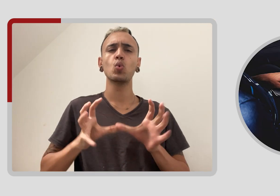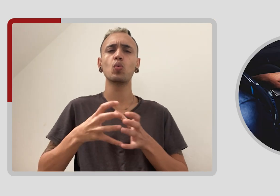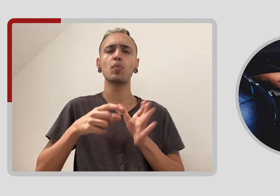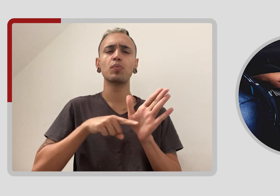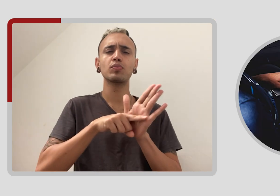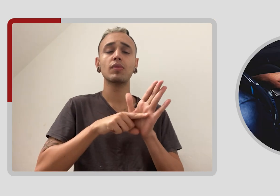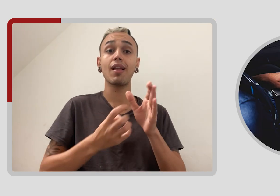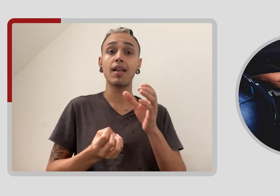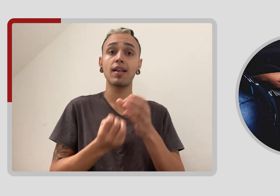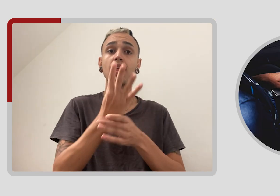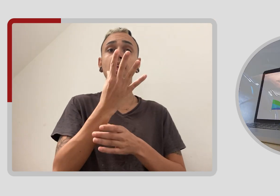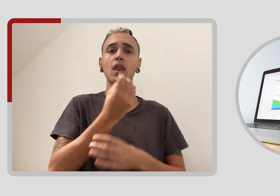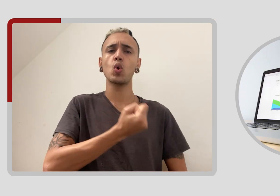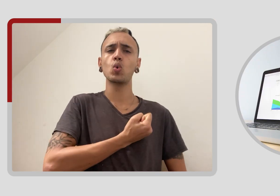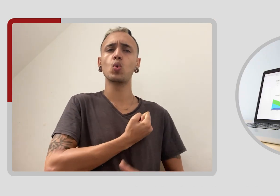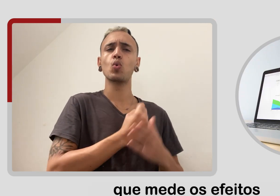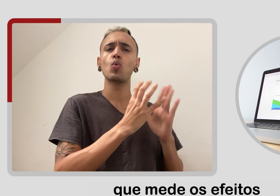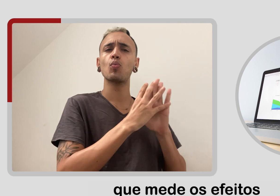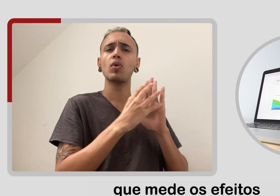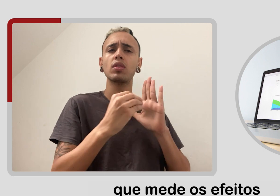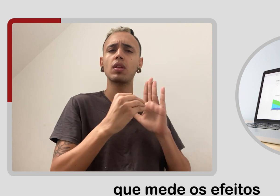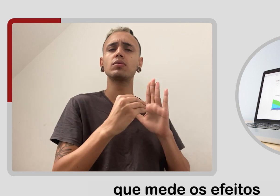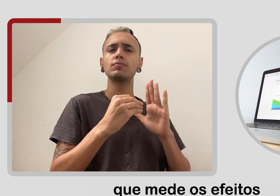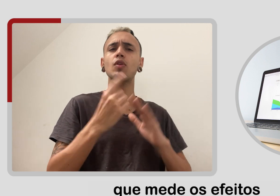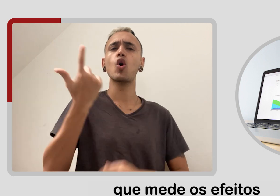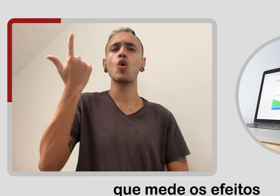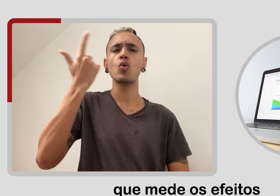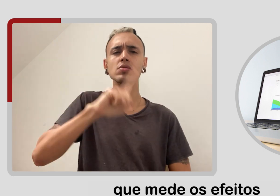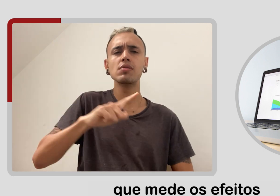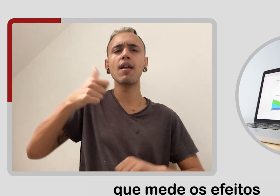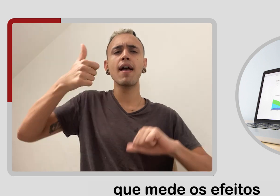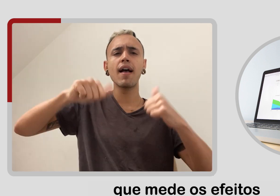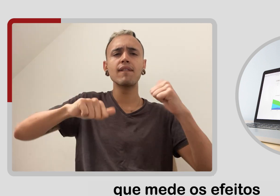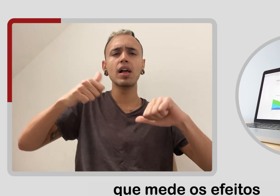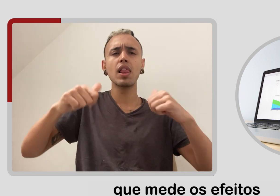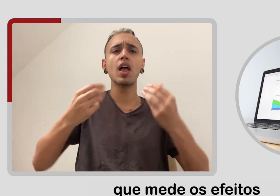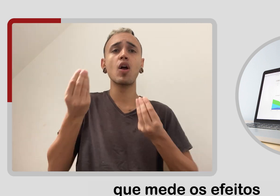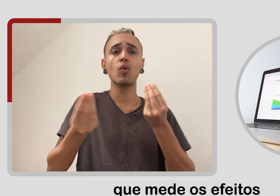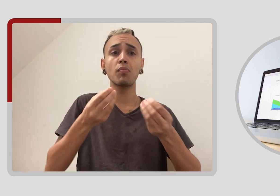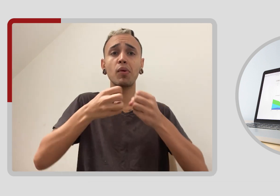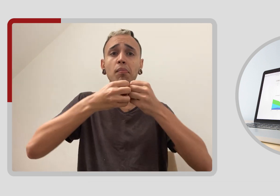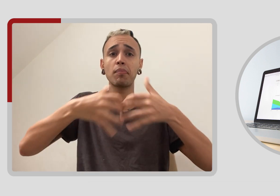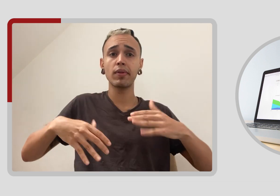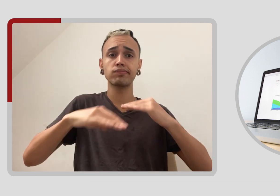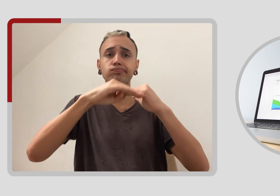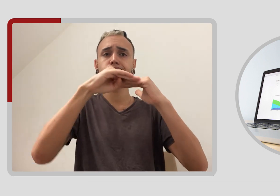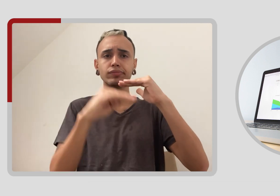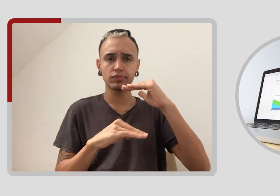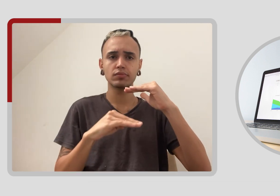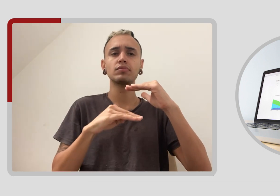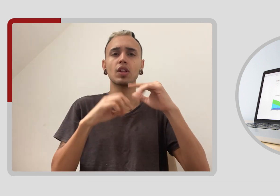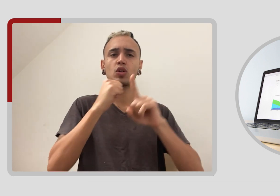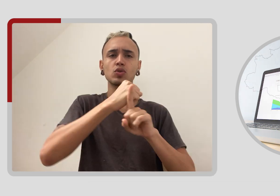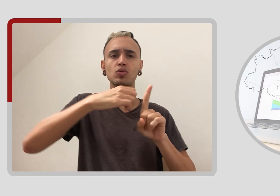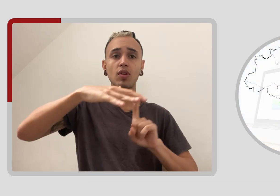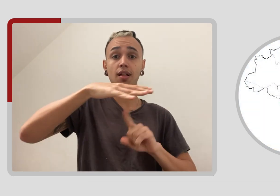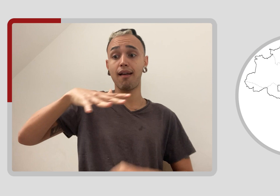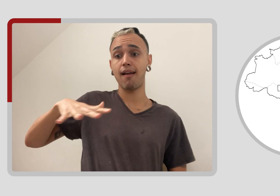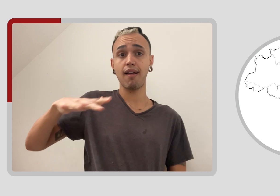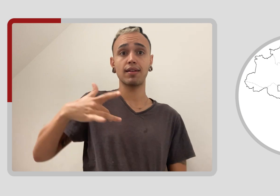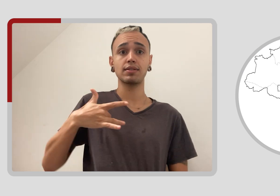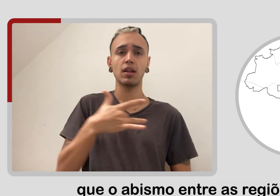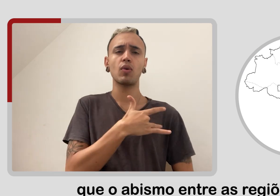os pesquisadores de construir um índice que mede os efeitos das desigualdades sociais em saúde durante a pandemia